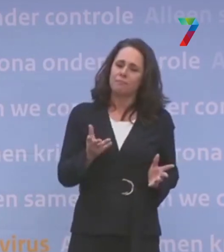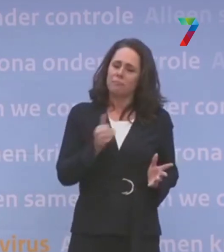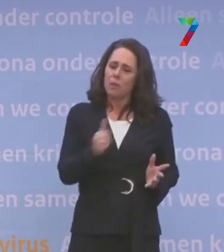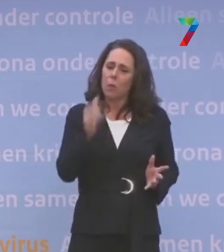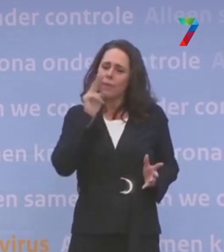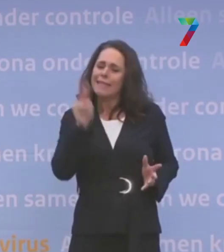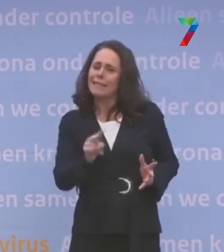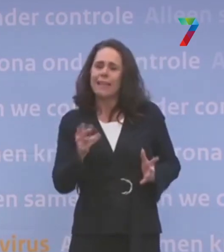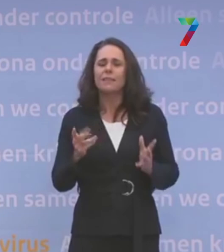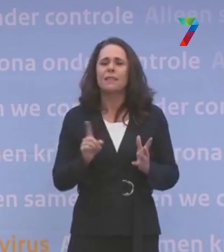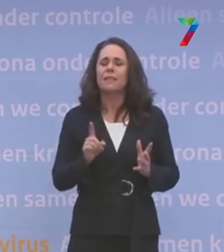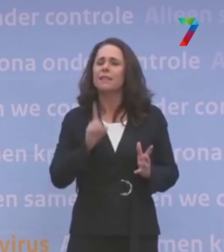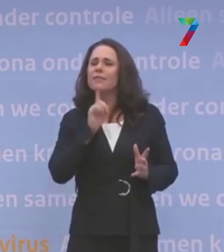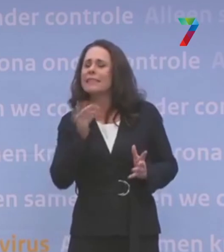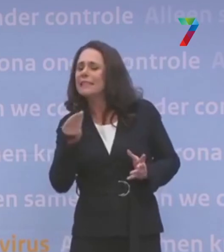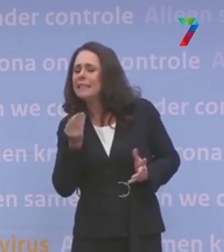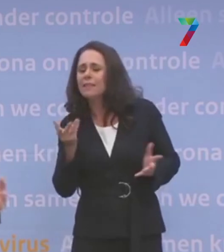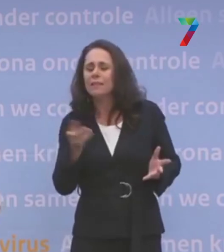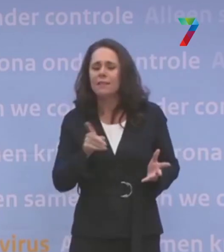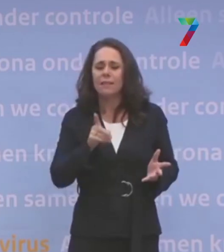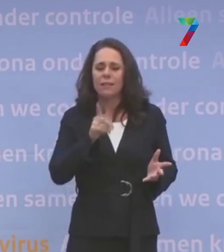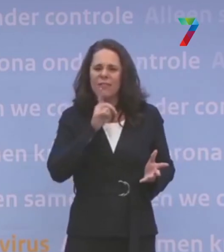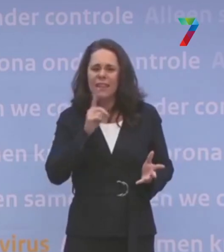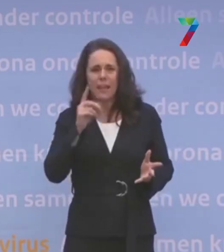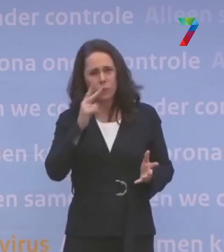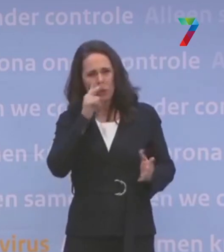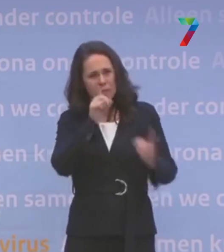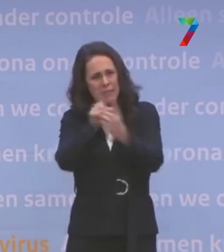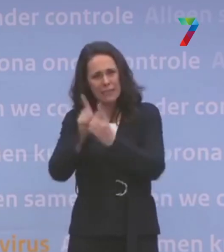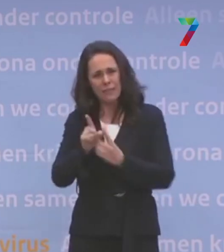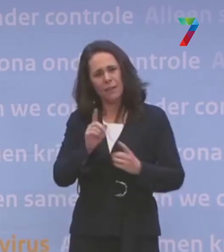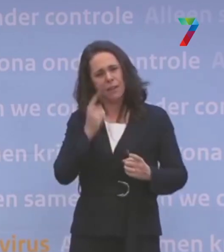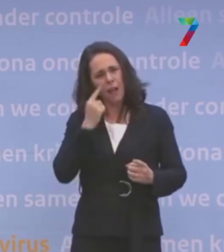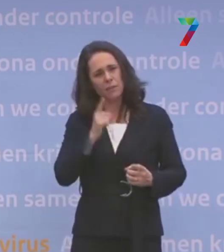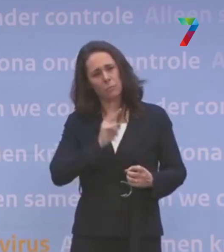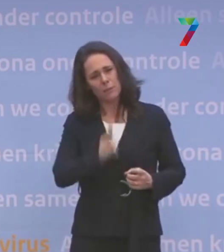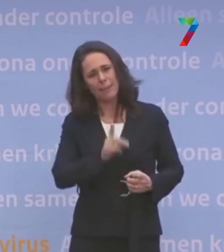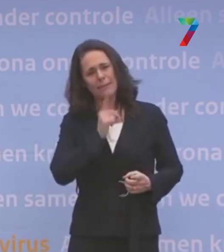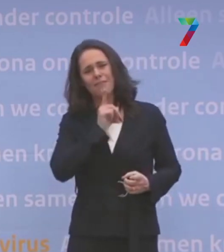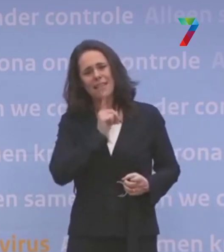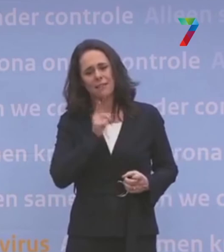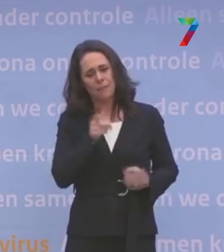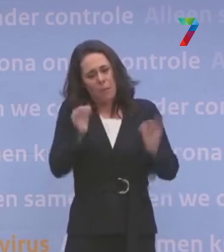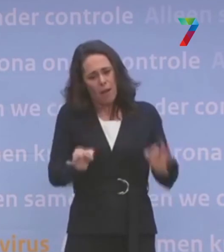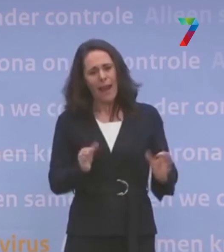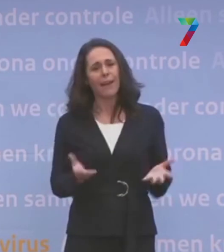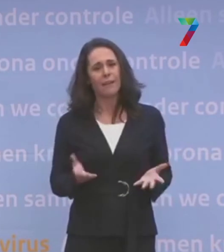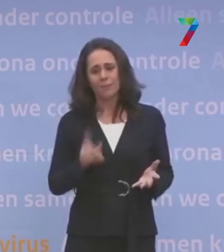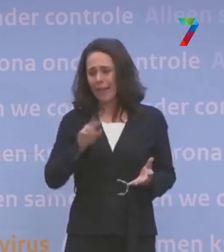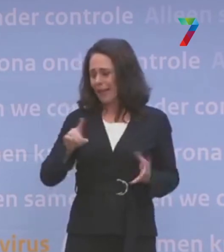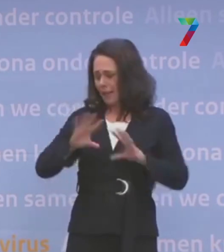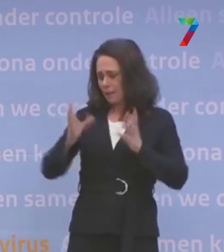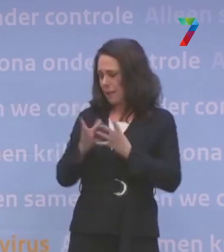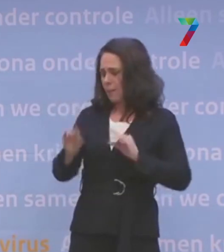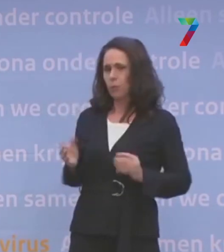hebben van wie heeft hij het, nou niet zozeer, ja, wie heeft hij de laatste tijd gezien en kan het ook hebben. Want we en daarom is de app wel heel belangrijk, want die GGD kan niet meer al die, ja,